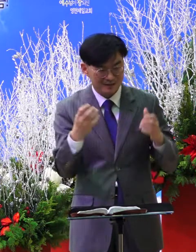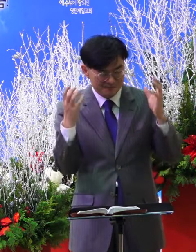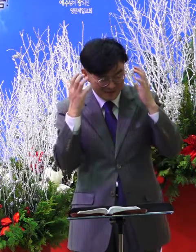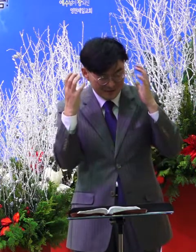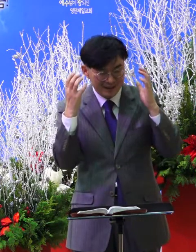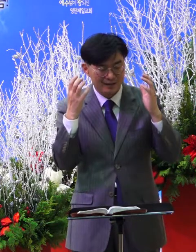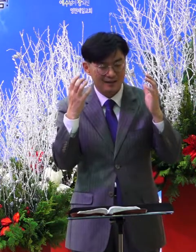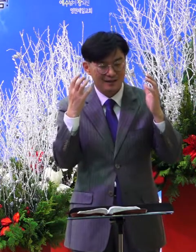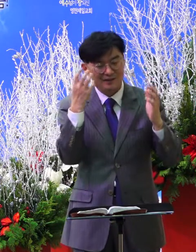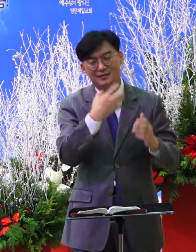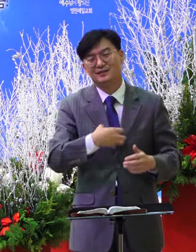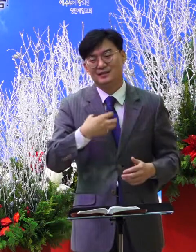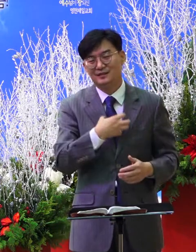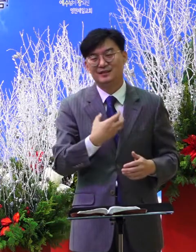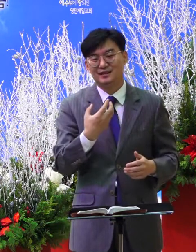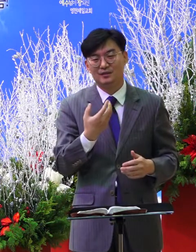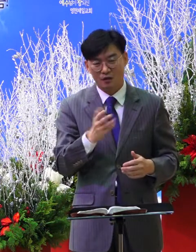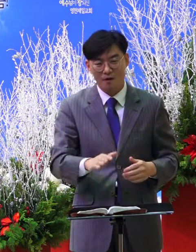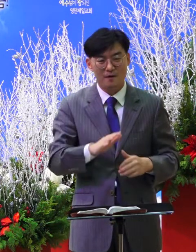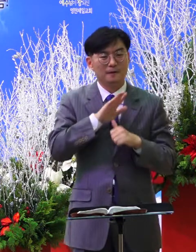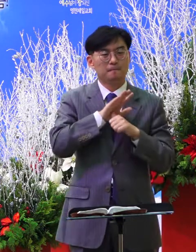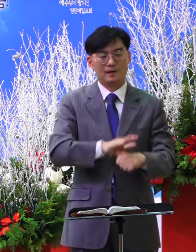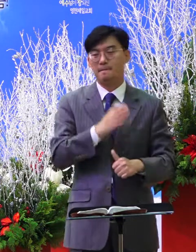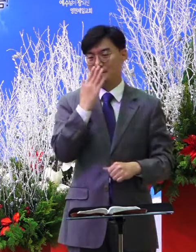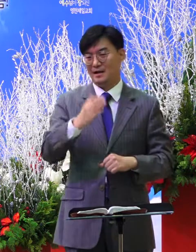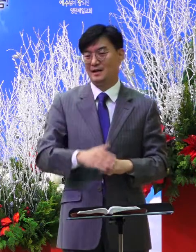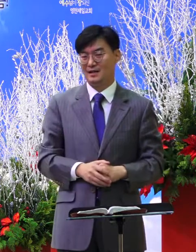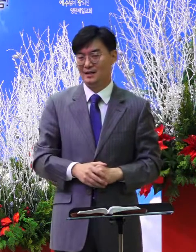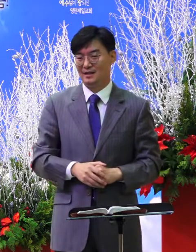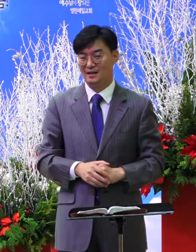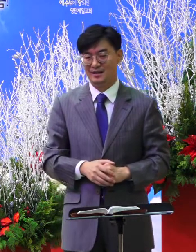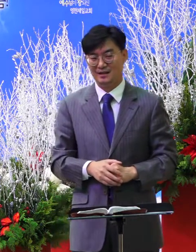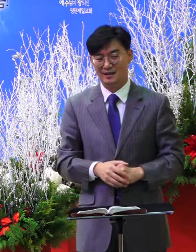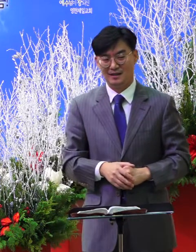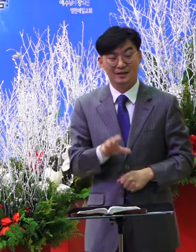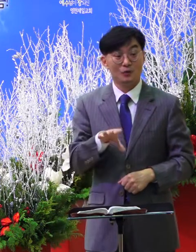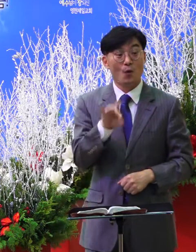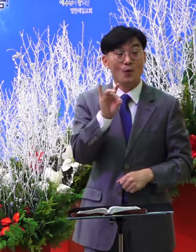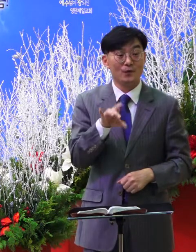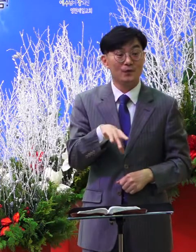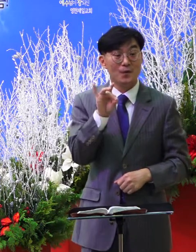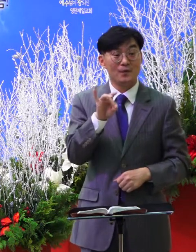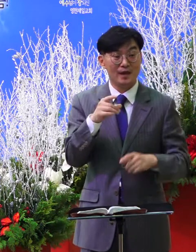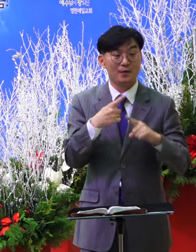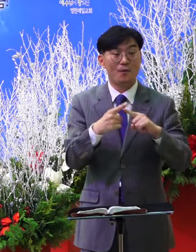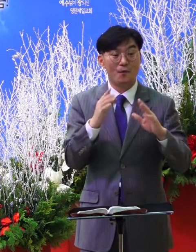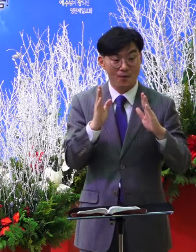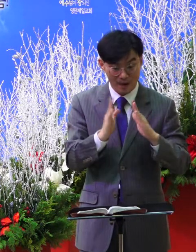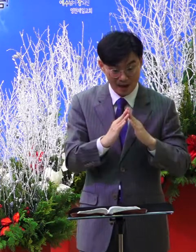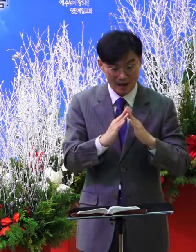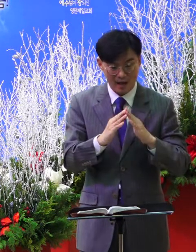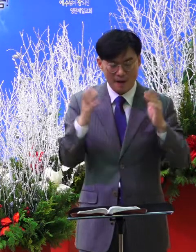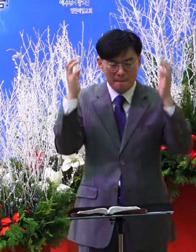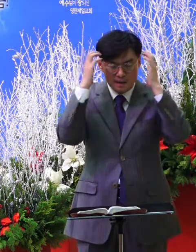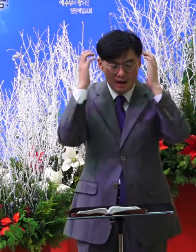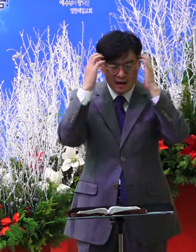초대교회 성도들은 고난을 견디면서 이렇게 고백했습니다. 주 예수여 어서